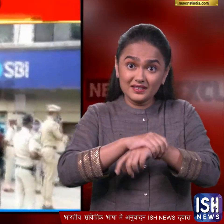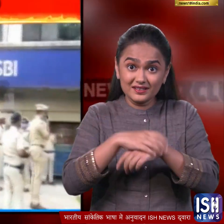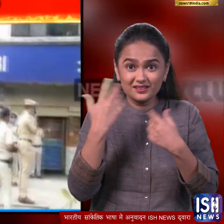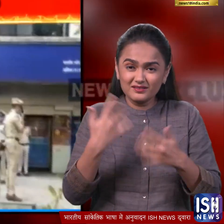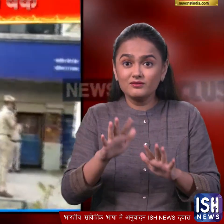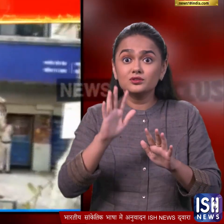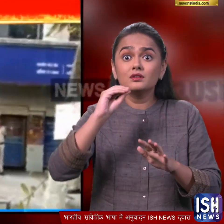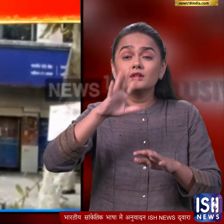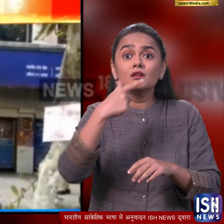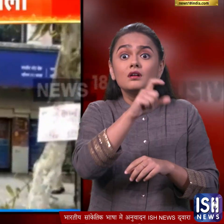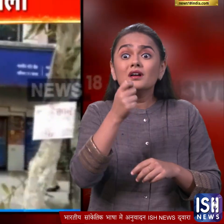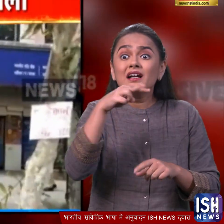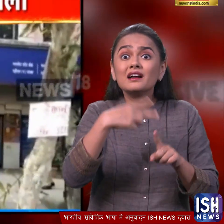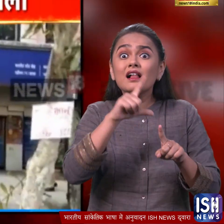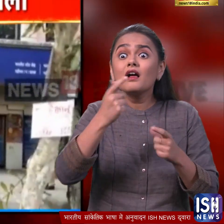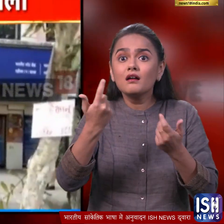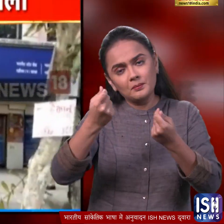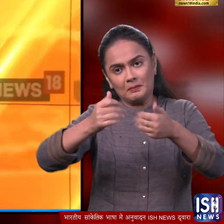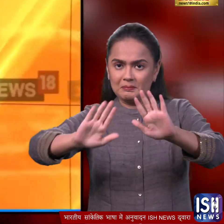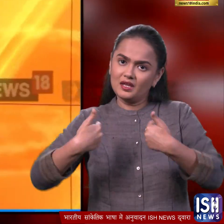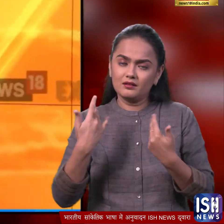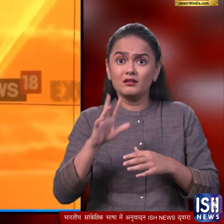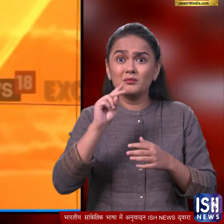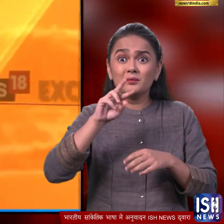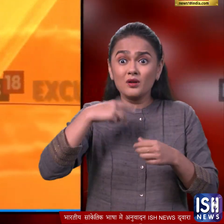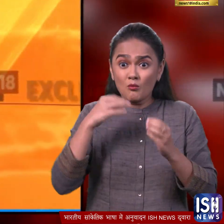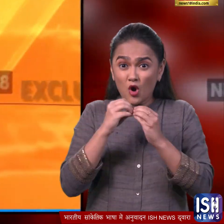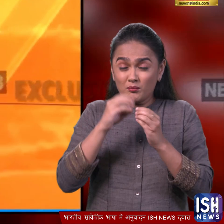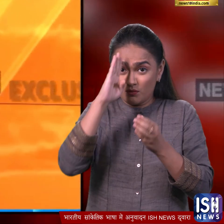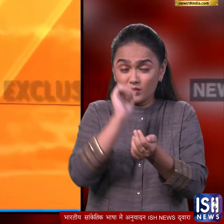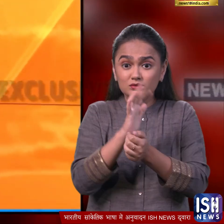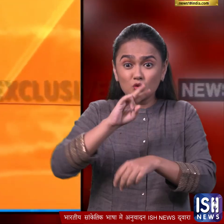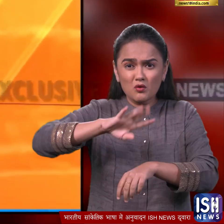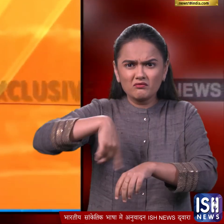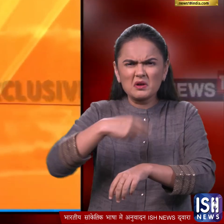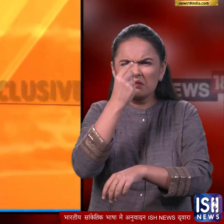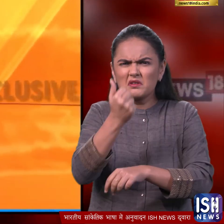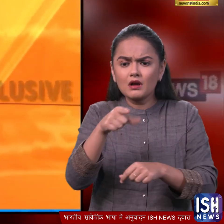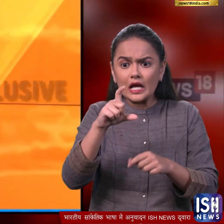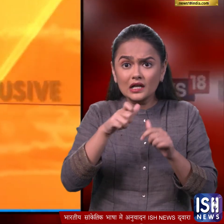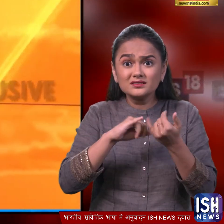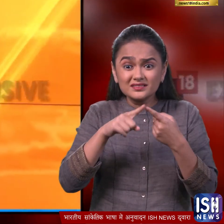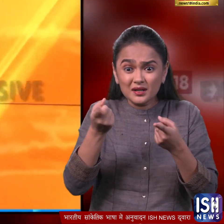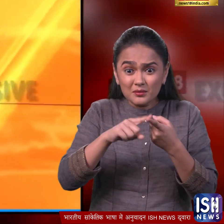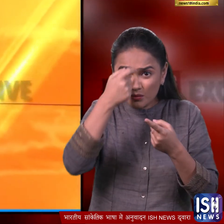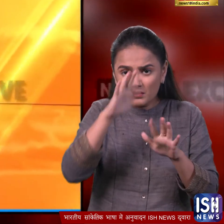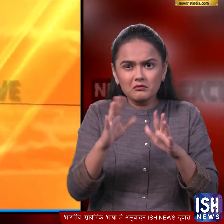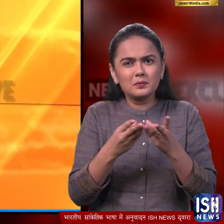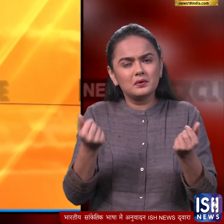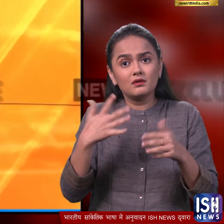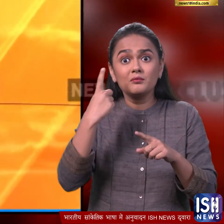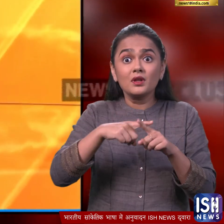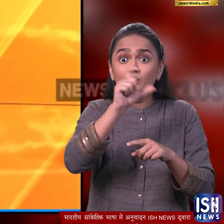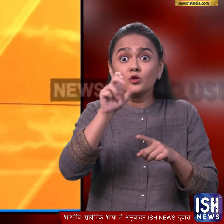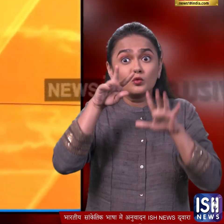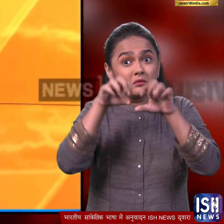साथ ही पुलिस ने बैंक से लूटी रकम भी बरामद कर ली। यानी 24 घंटे के अंदर मुंबई पुलिस ने न केवल केस को सुलझा लिया बल्कि पैसों के साथ आरोपियों